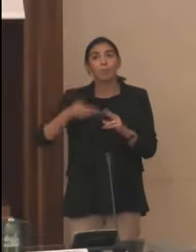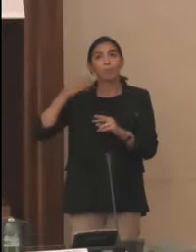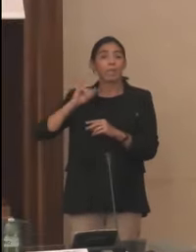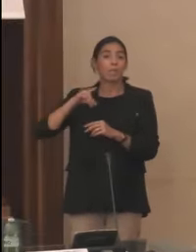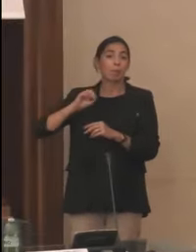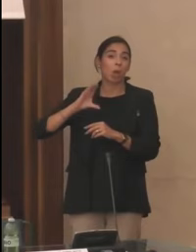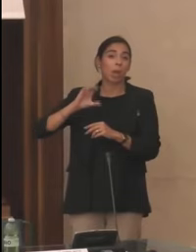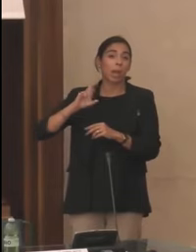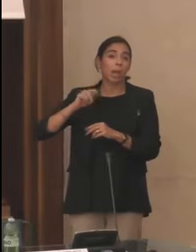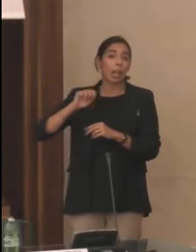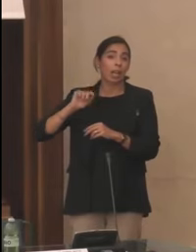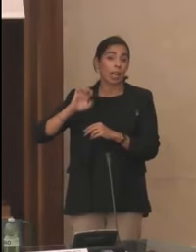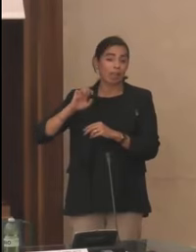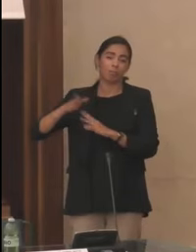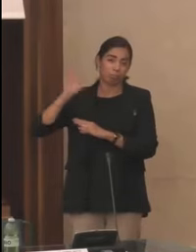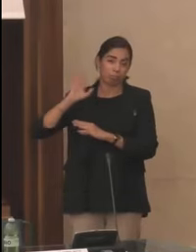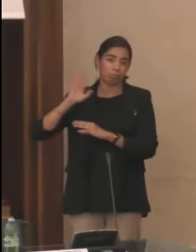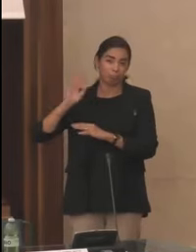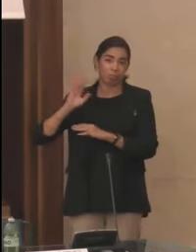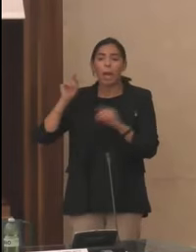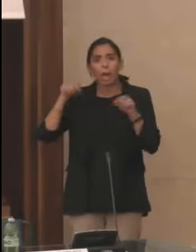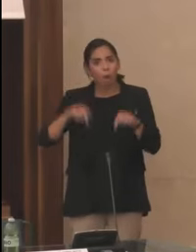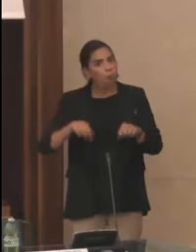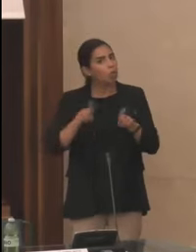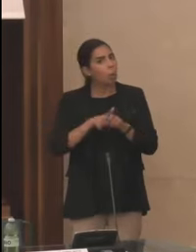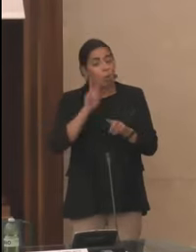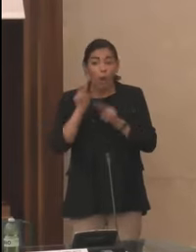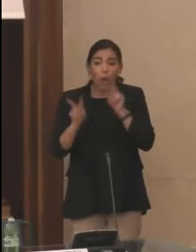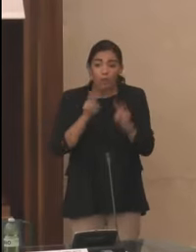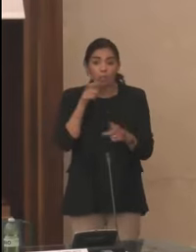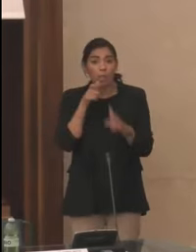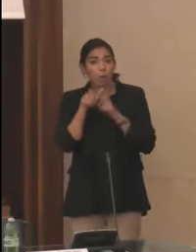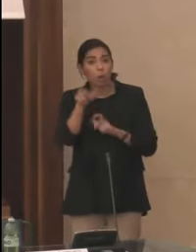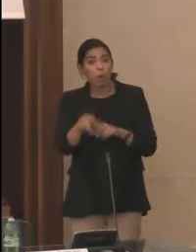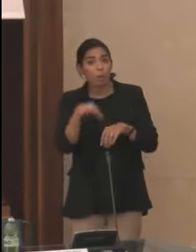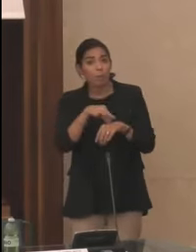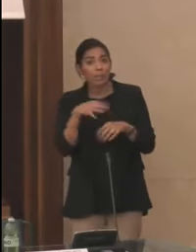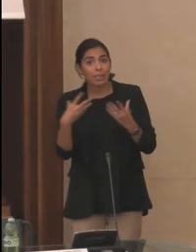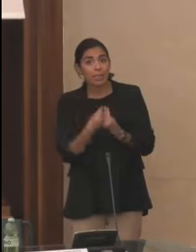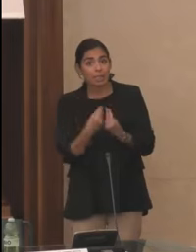complessità, l'osservazione del paziente, il rapporto con il paziente devono essere